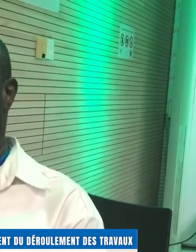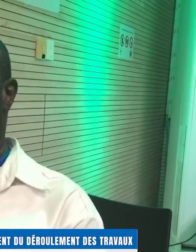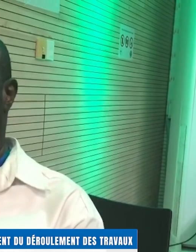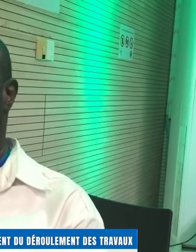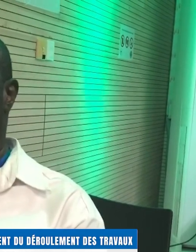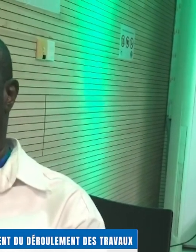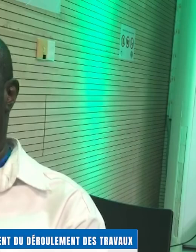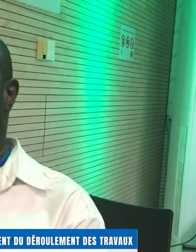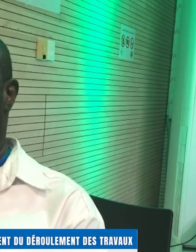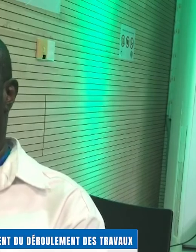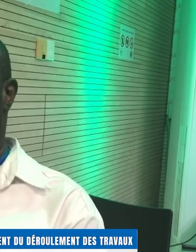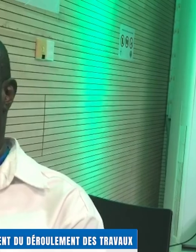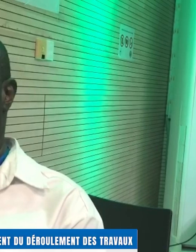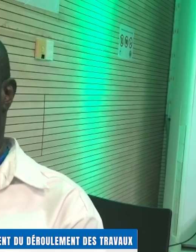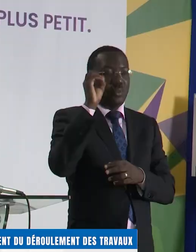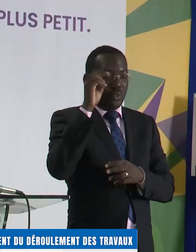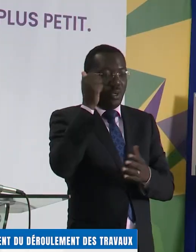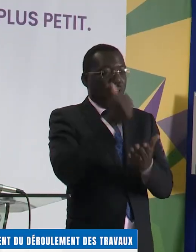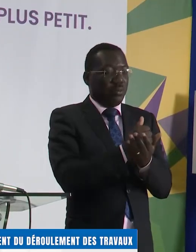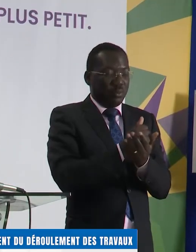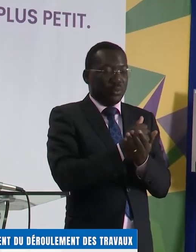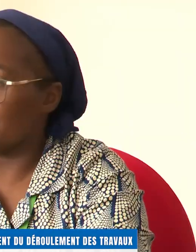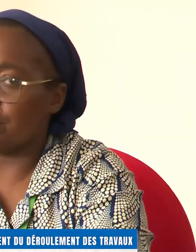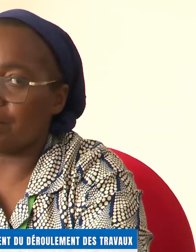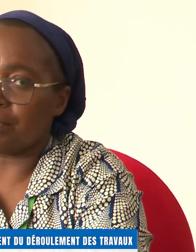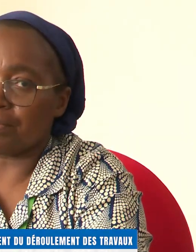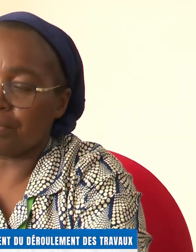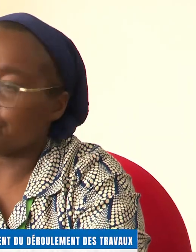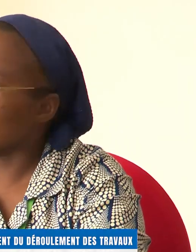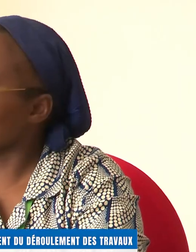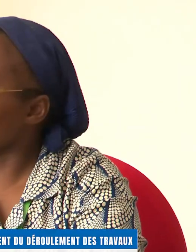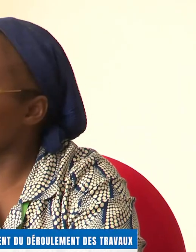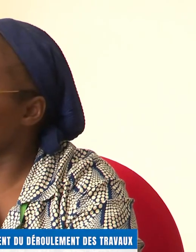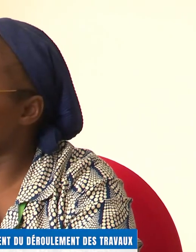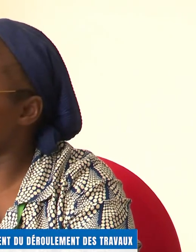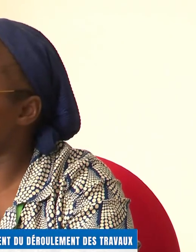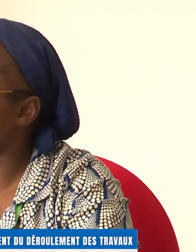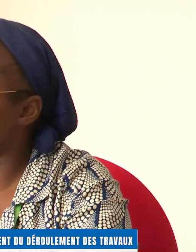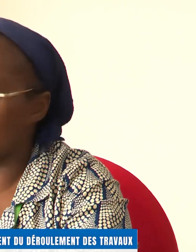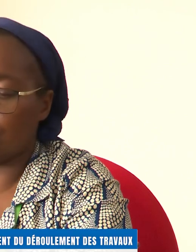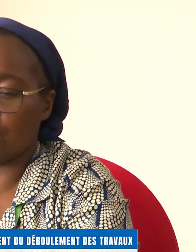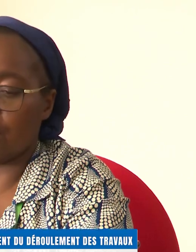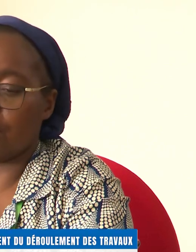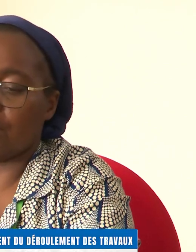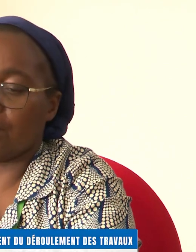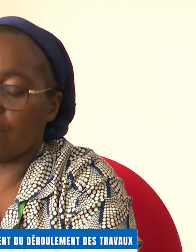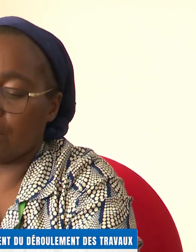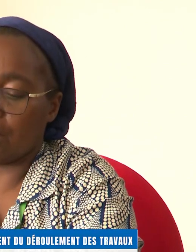Molina Liado, ambassadeur du Royaume d'Espagne près de la République